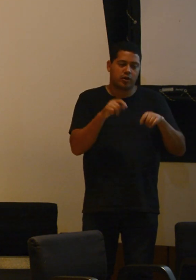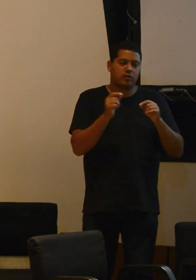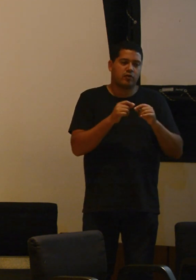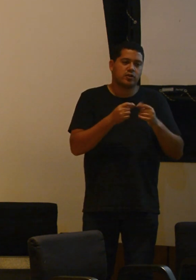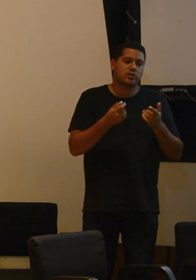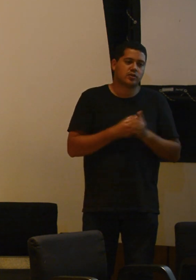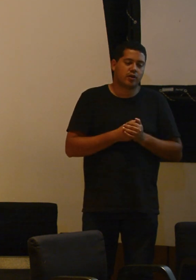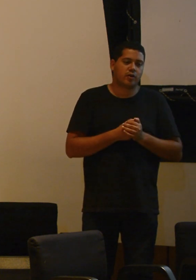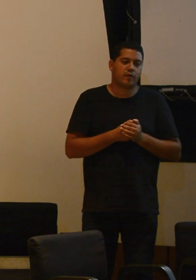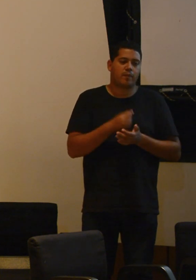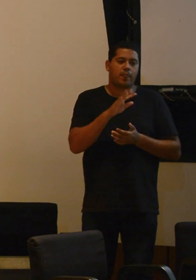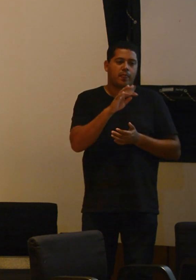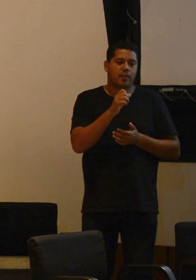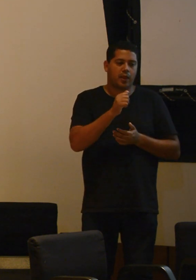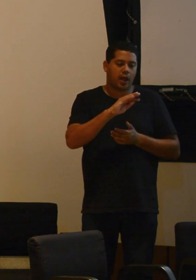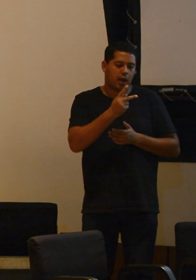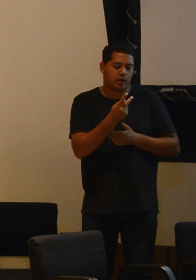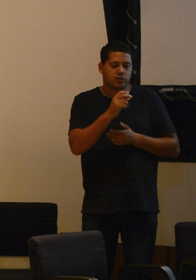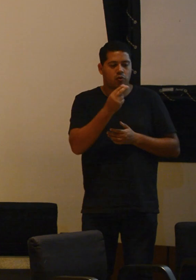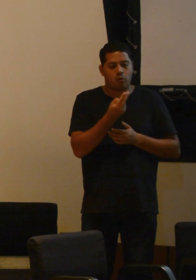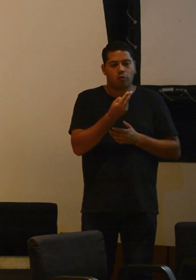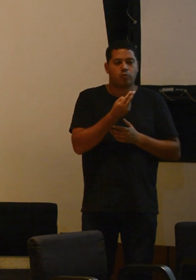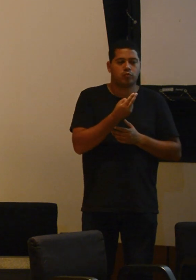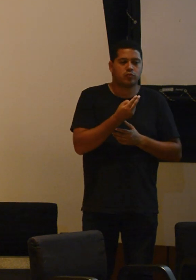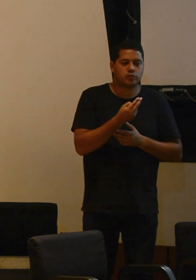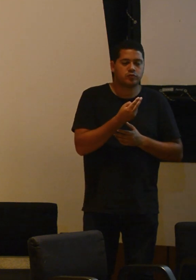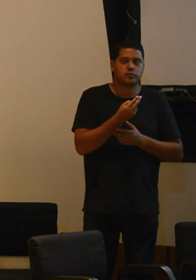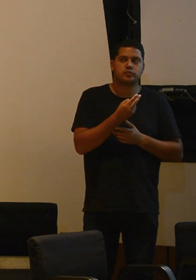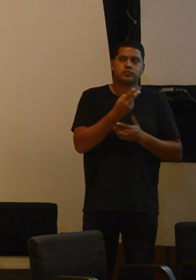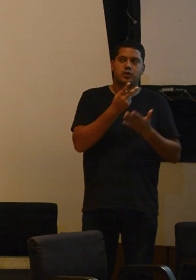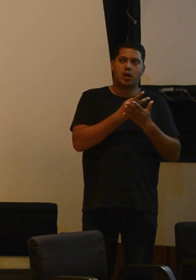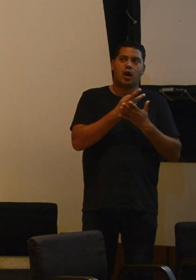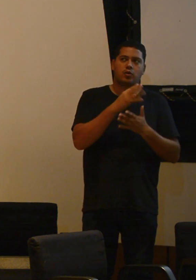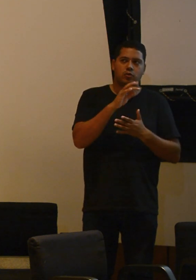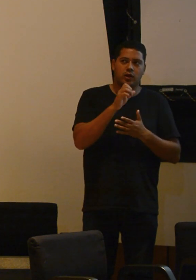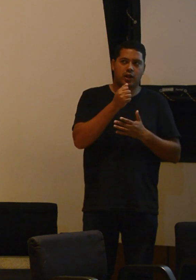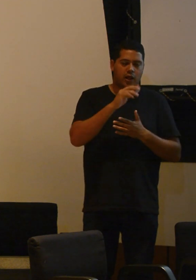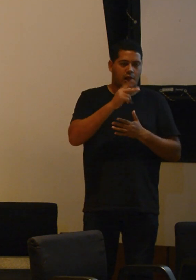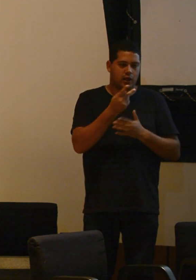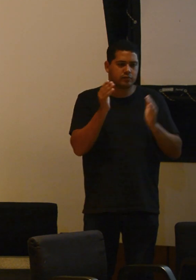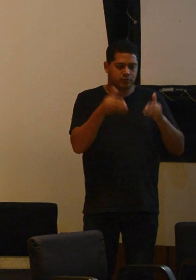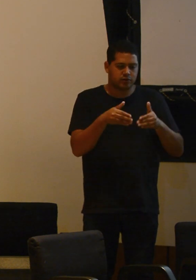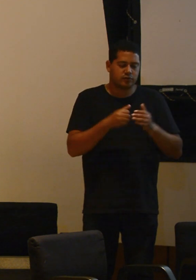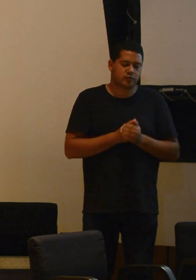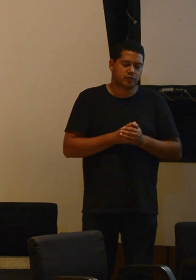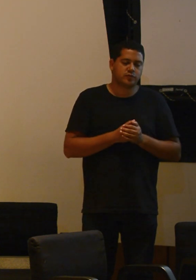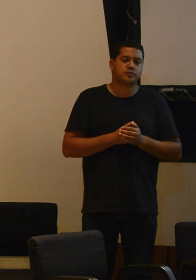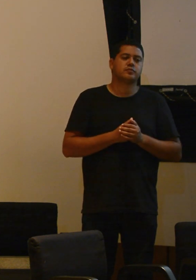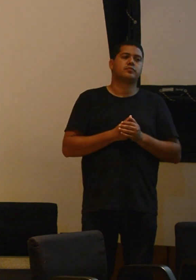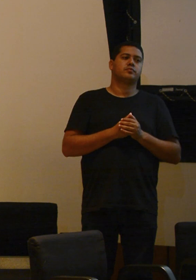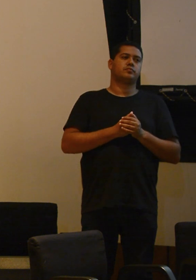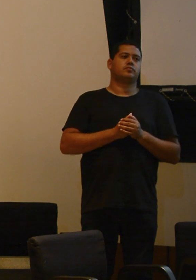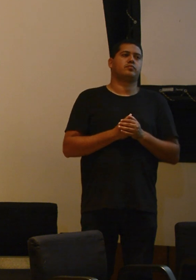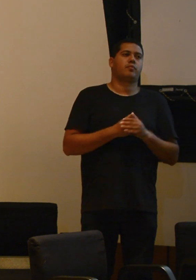fazer PEAT e ainda falhando no PEAT por frequência específica. Tá certo? Então,